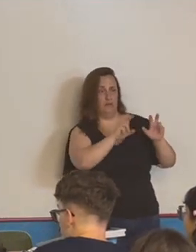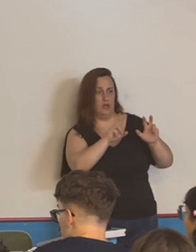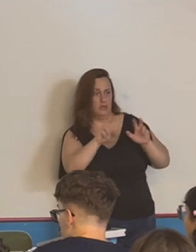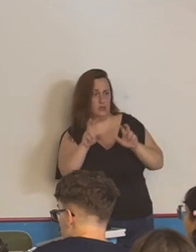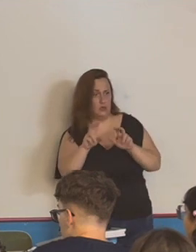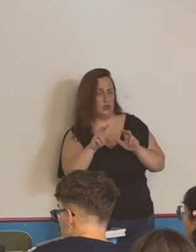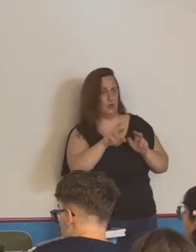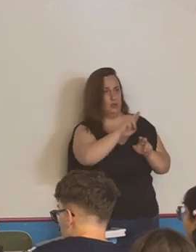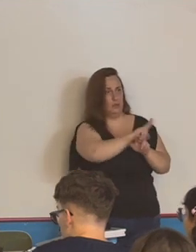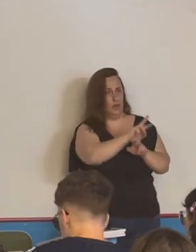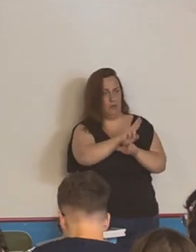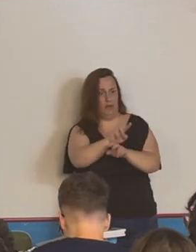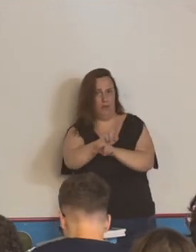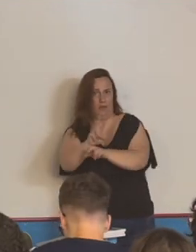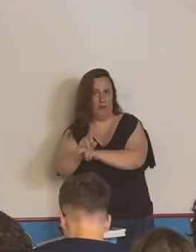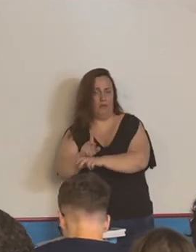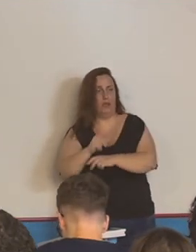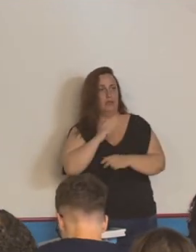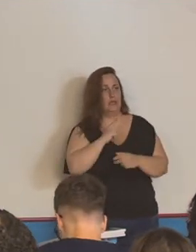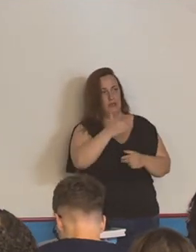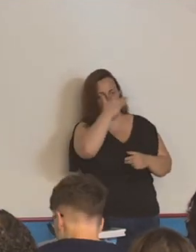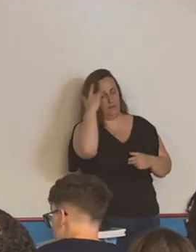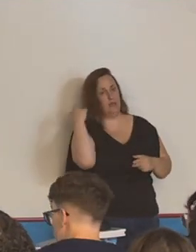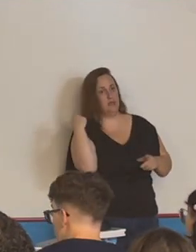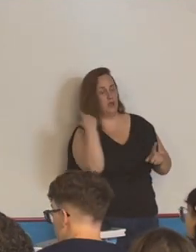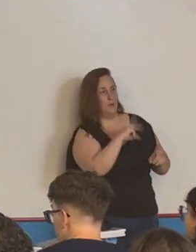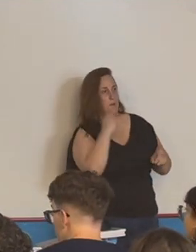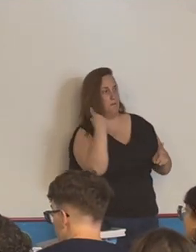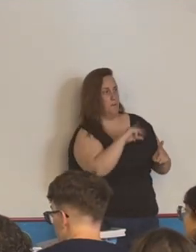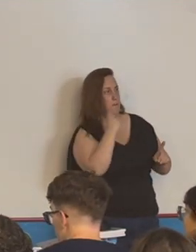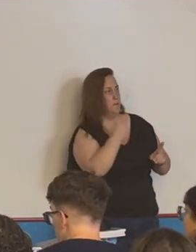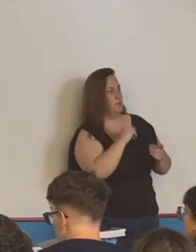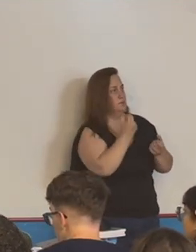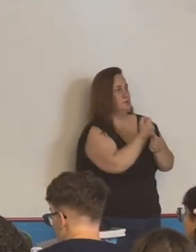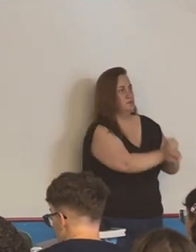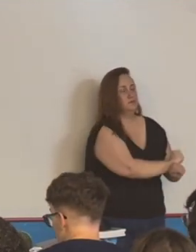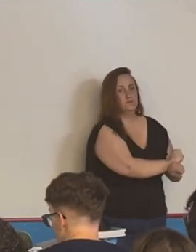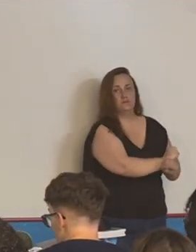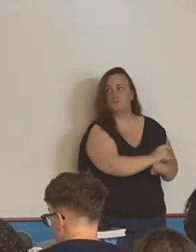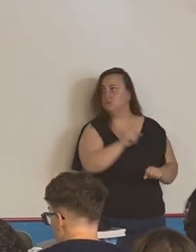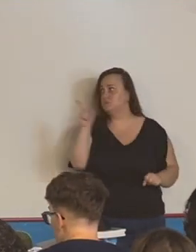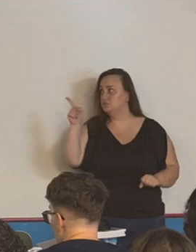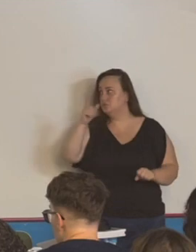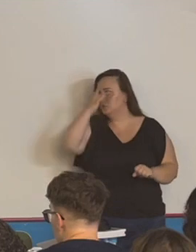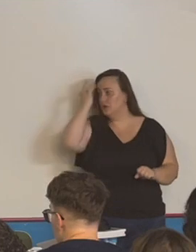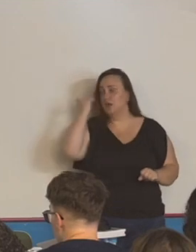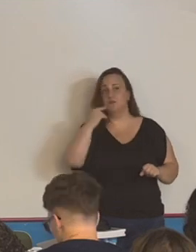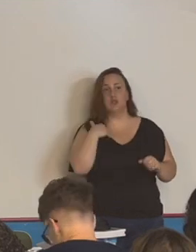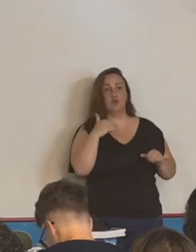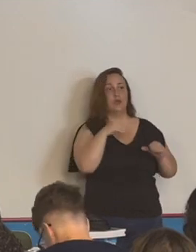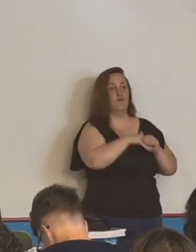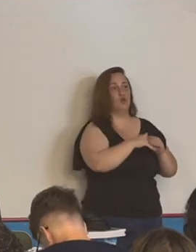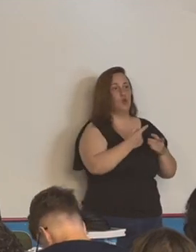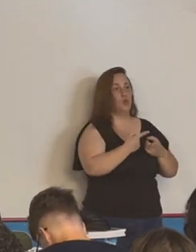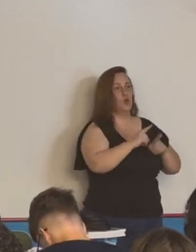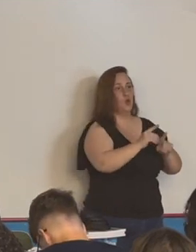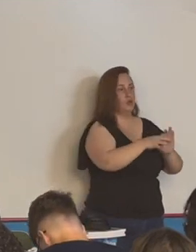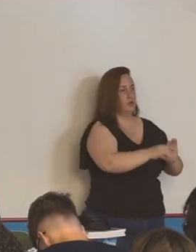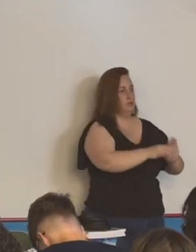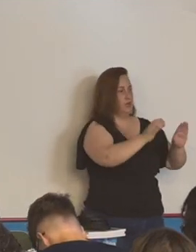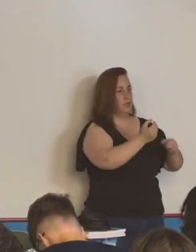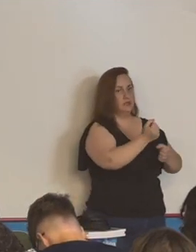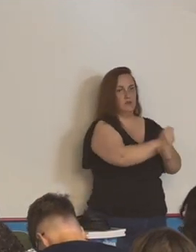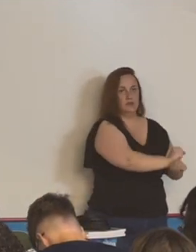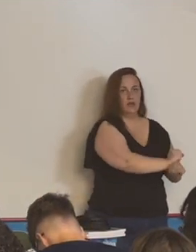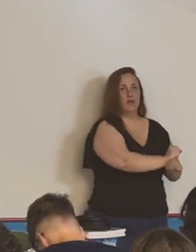né? Escravagistas, esse cidadão aqui, que eu não lembro o nome, ele votou contra a abolição.